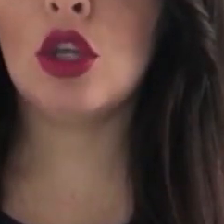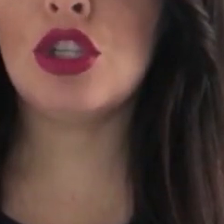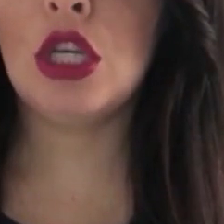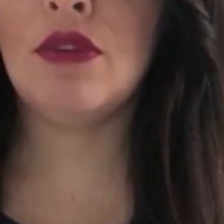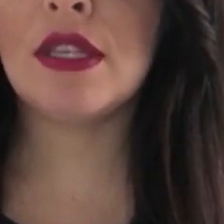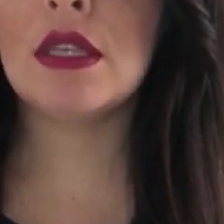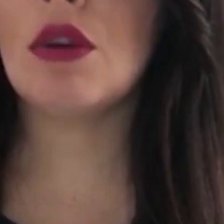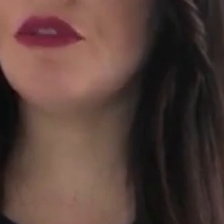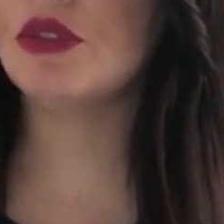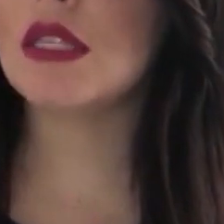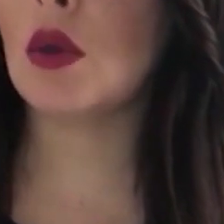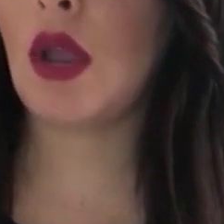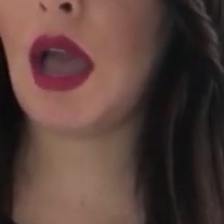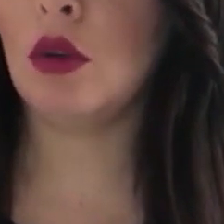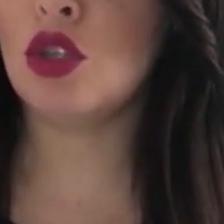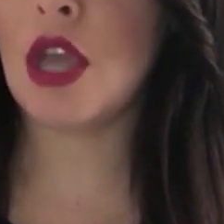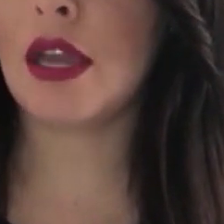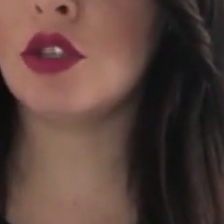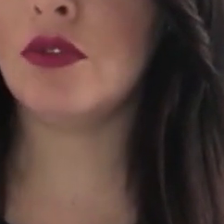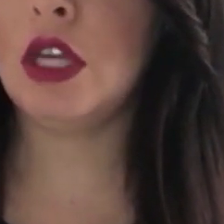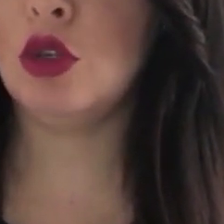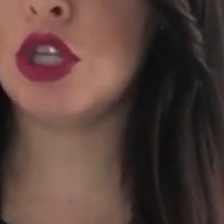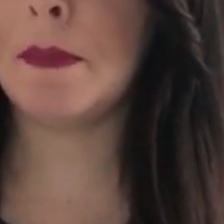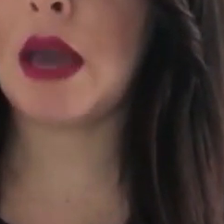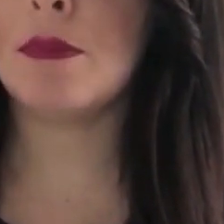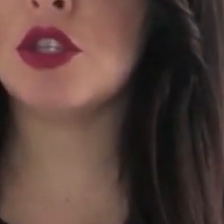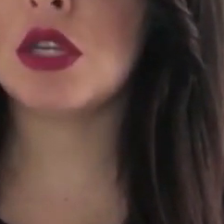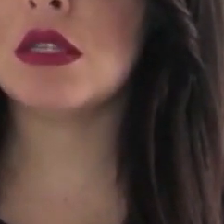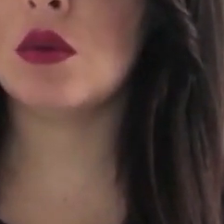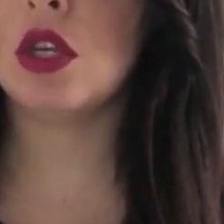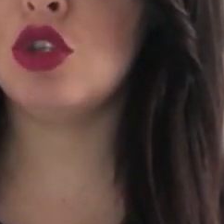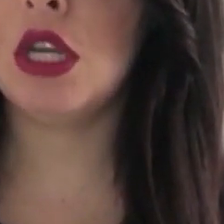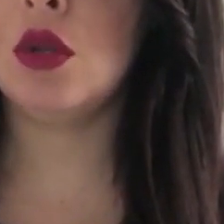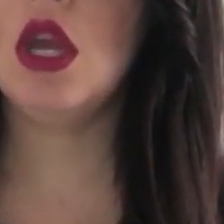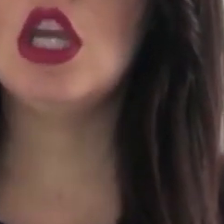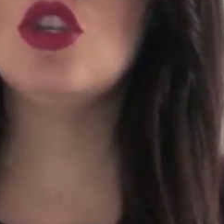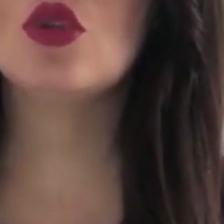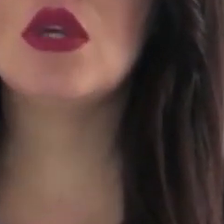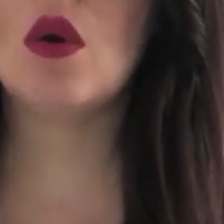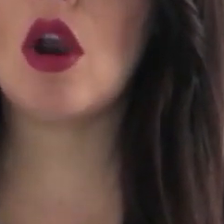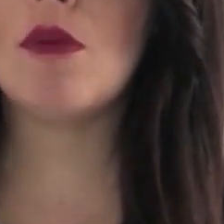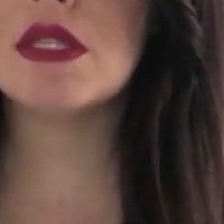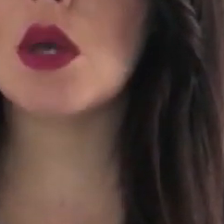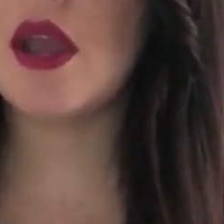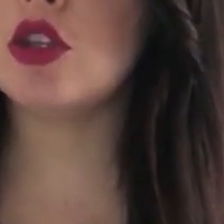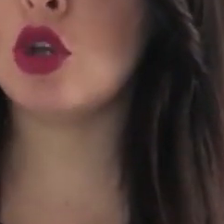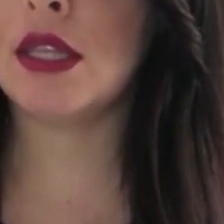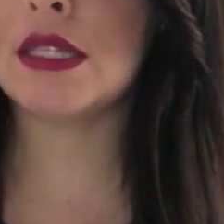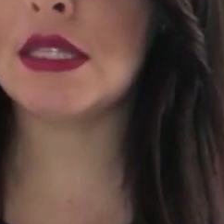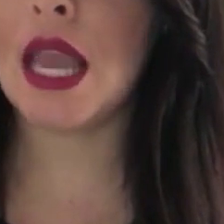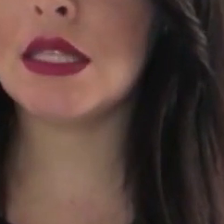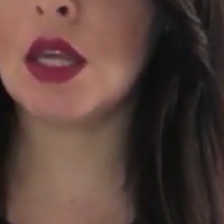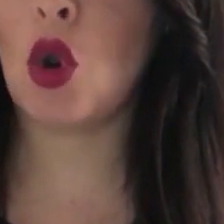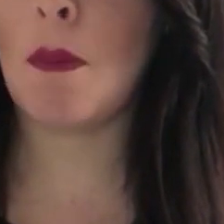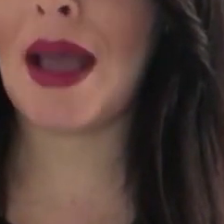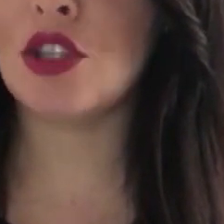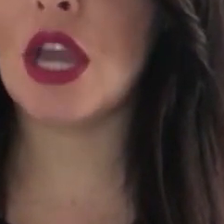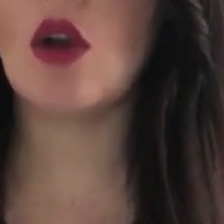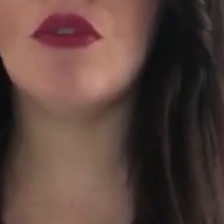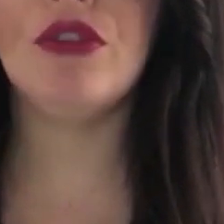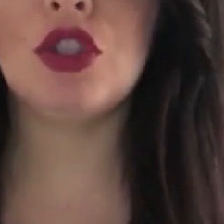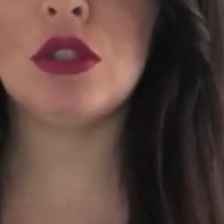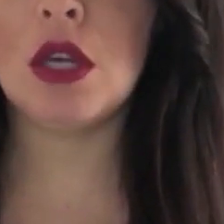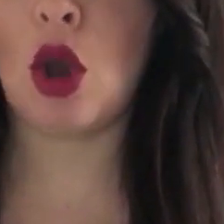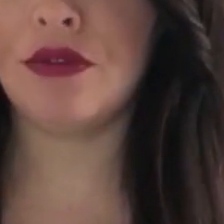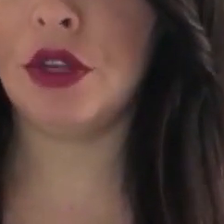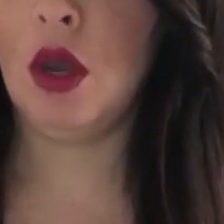Ciência, Tecnologia e Inovação e a Fundação Carlos Chagas Filho, de Amparo à Pesquisa do Rio de Janeiro, instituíram a Comissão RJ Ciência no Combate